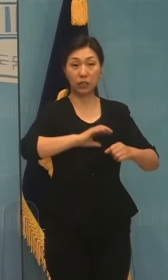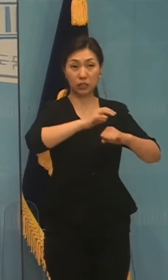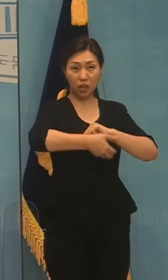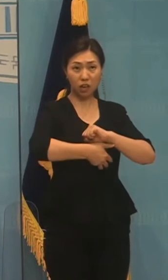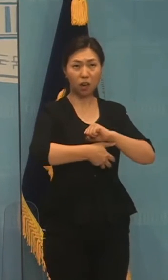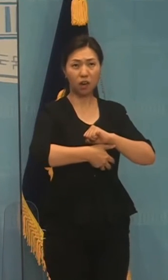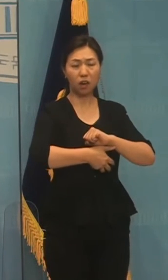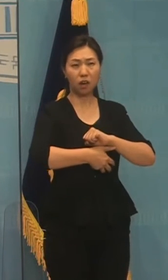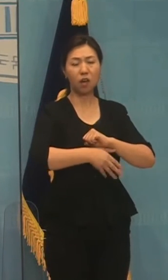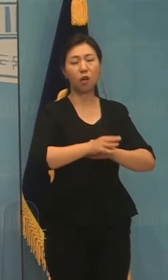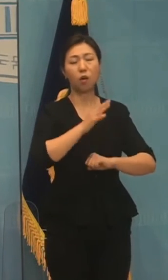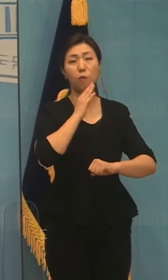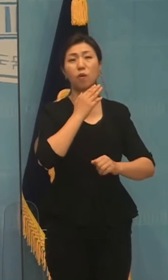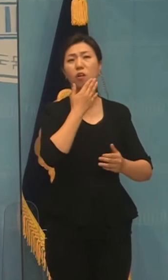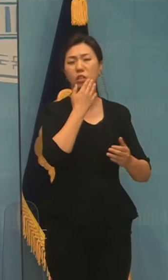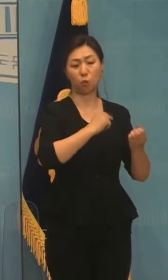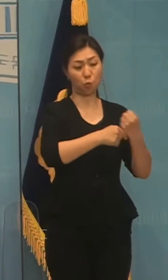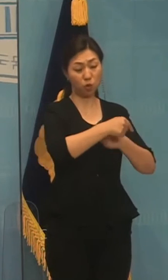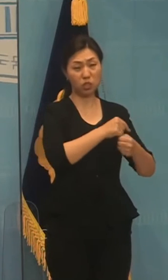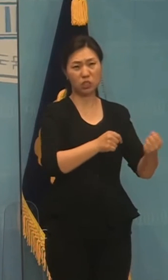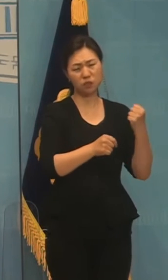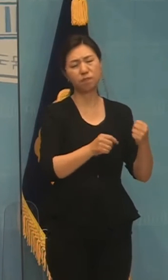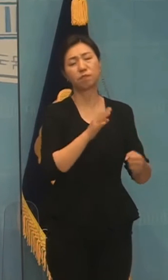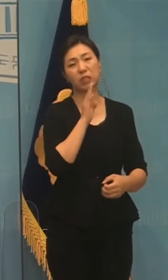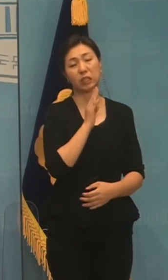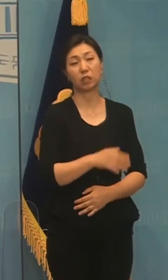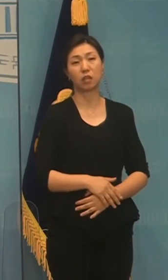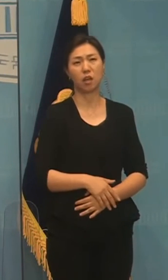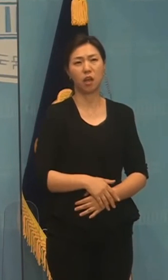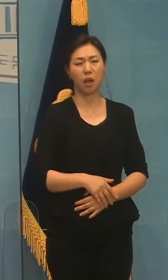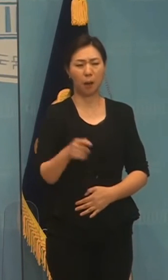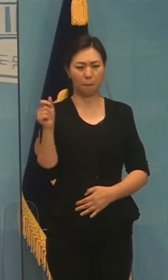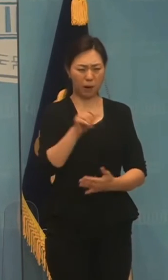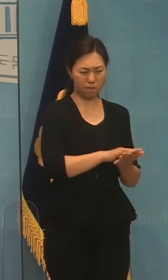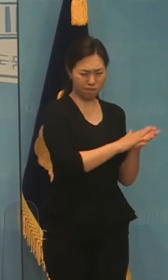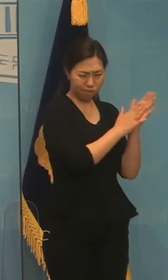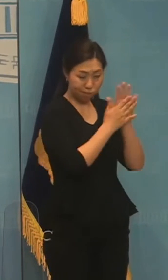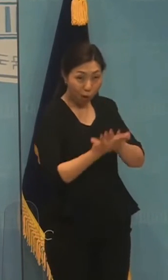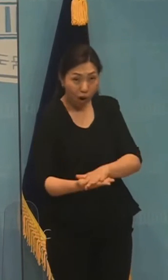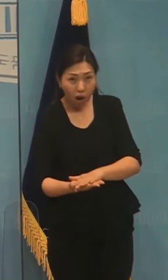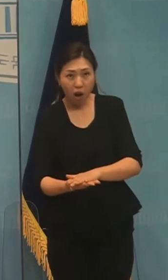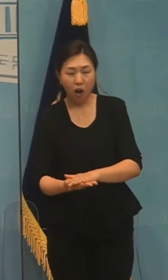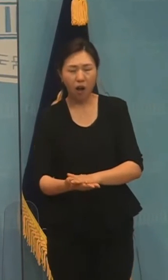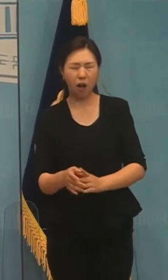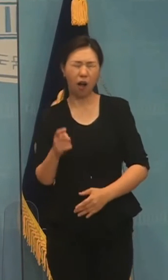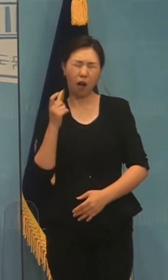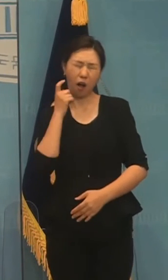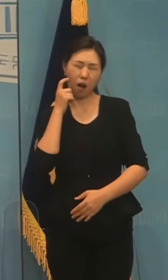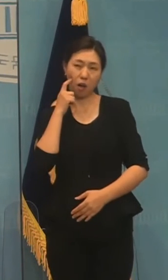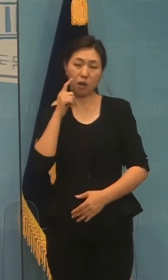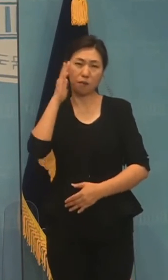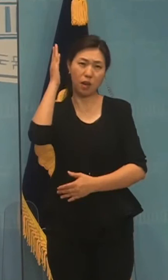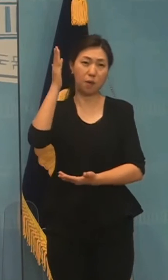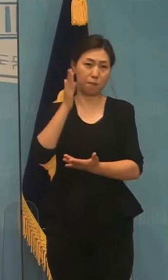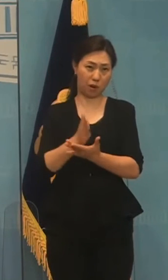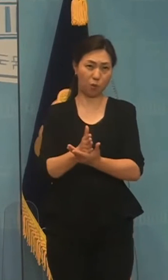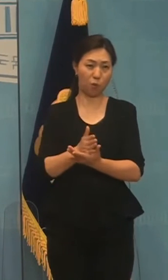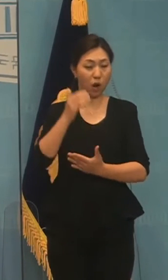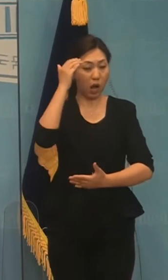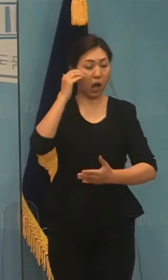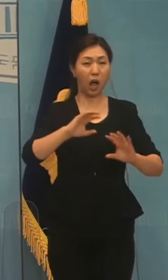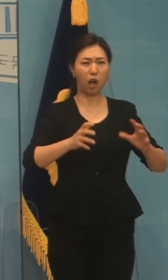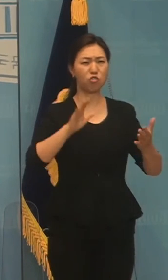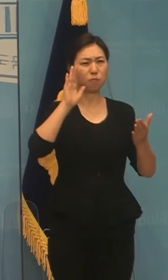또한 부정할 수 없습니다. 급격한 탈원전으로 인한 혼란이라는 거짓 주장에서 벗어나 대한민국의 미래를